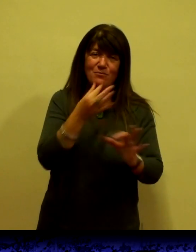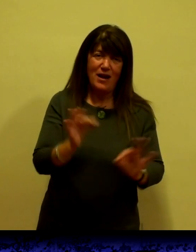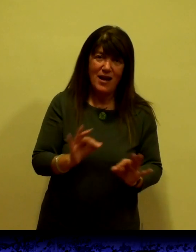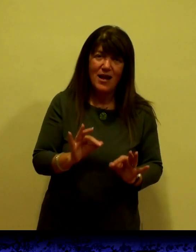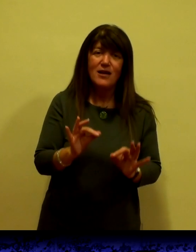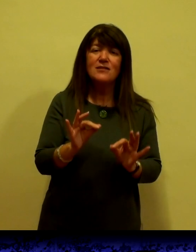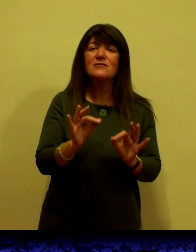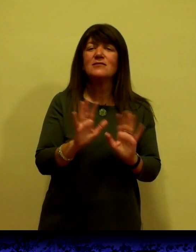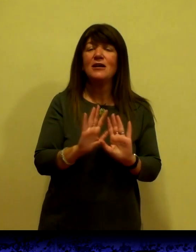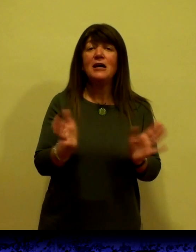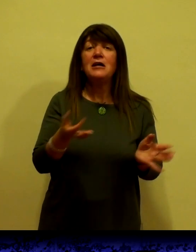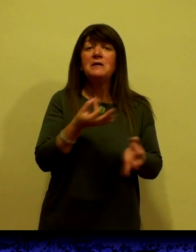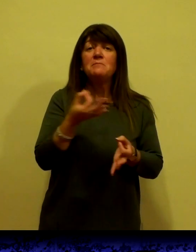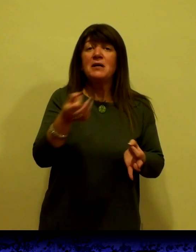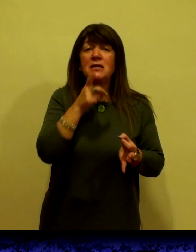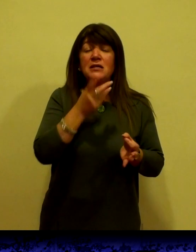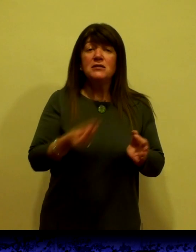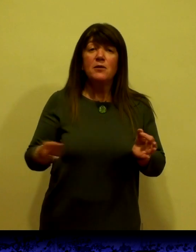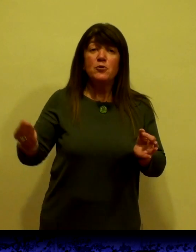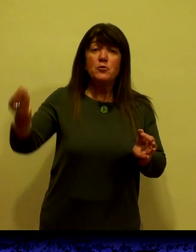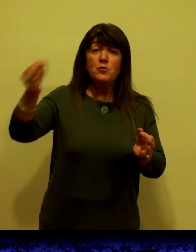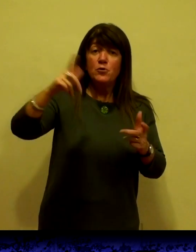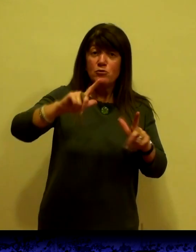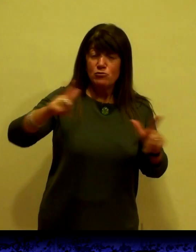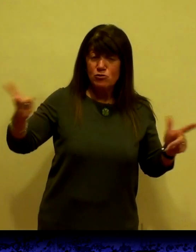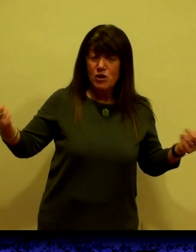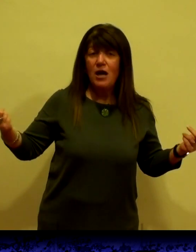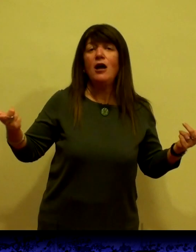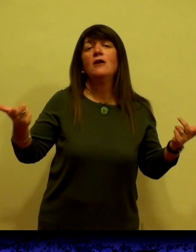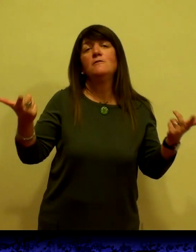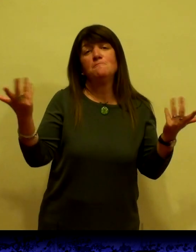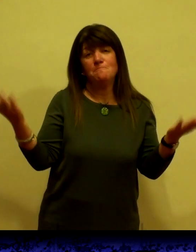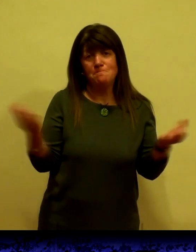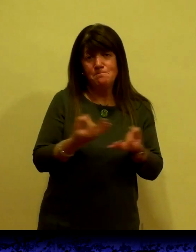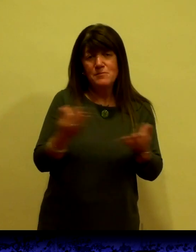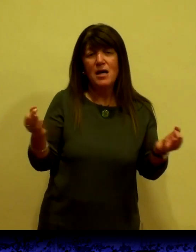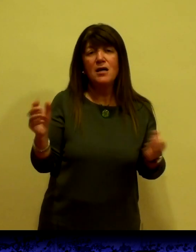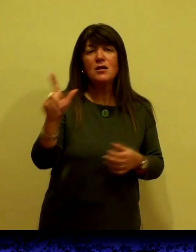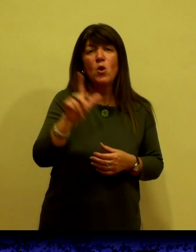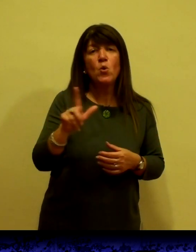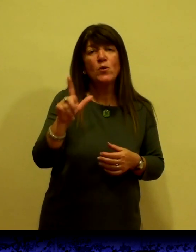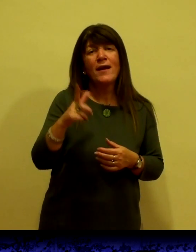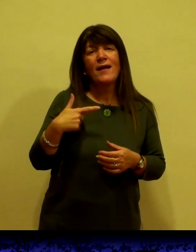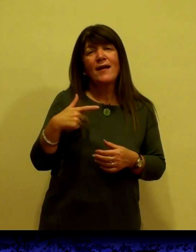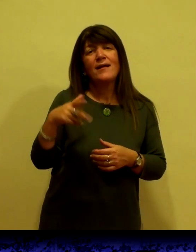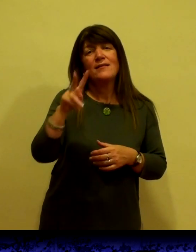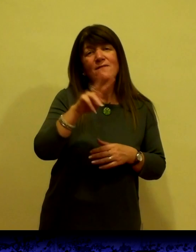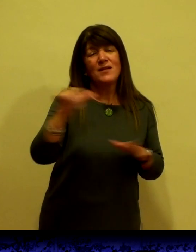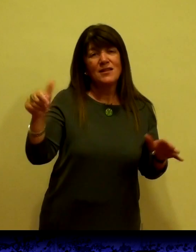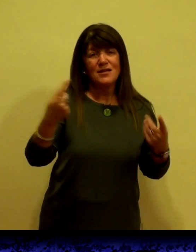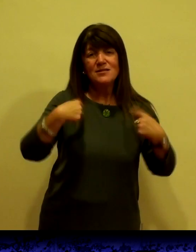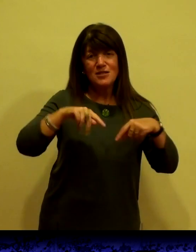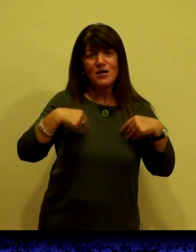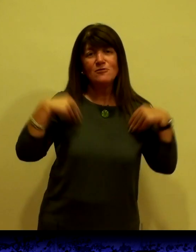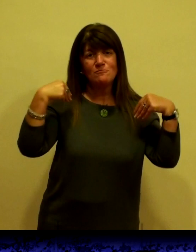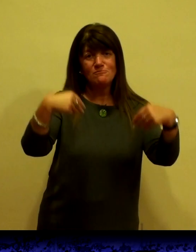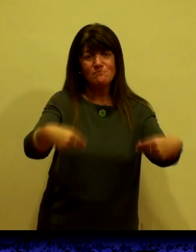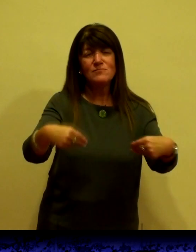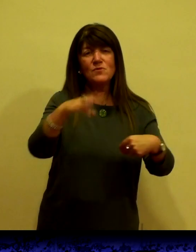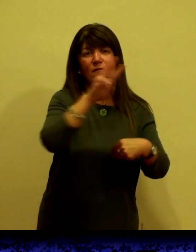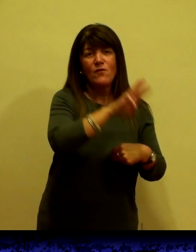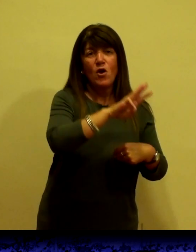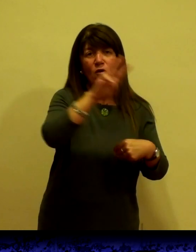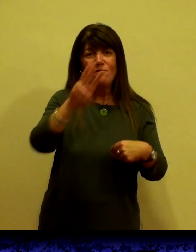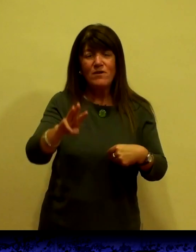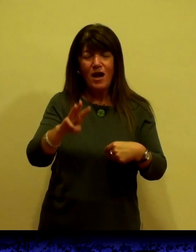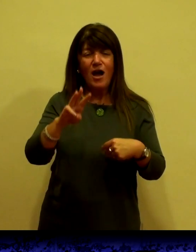aggiungere abbiamo ricordato tutto, quindi lunedì 26 ci saremo anche noi a seguire, anche noi di Volonbrite a seguire l'evento, io e